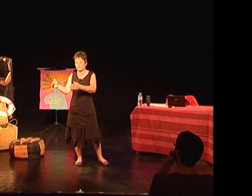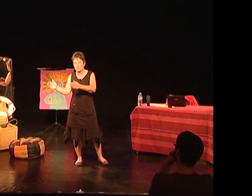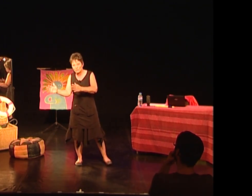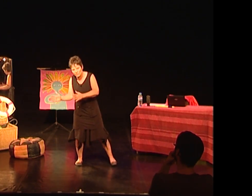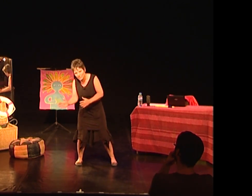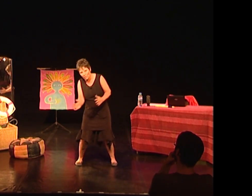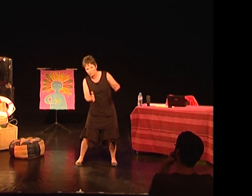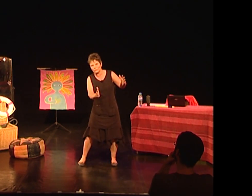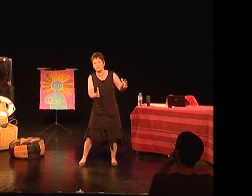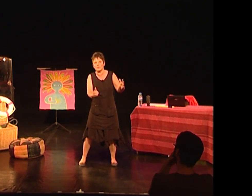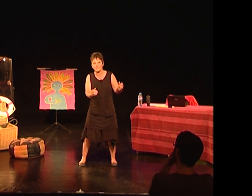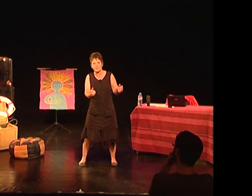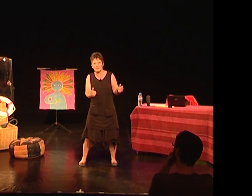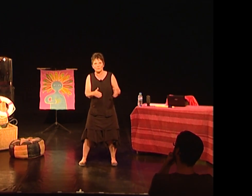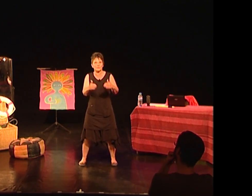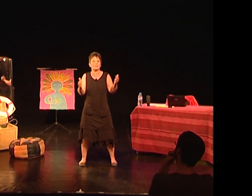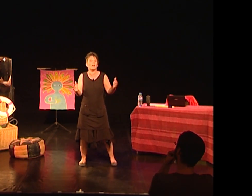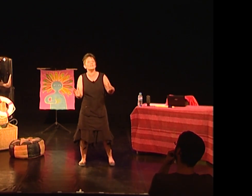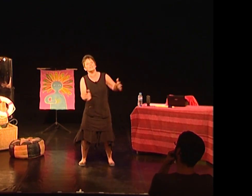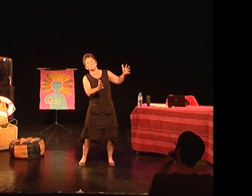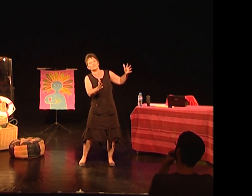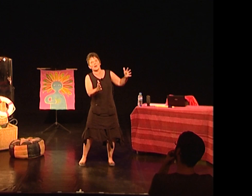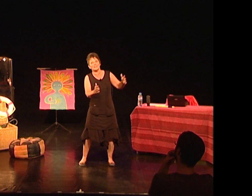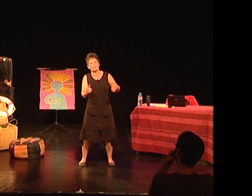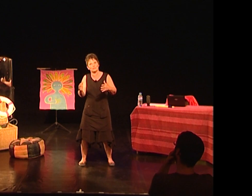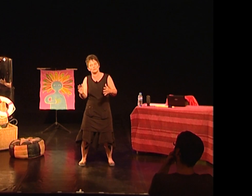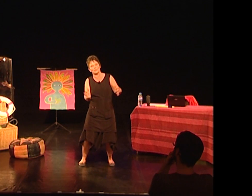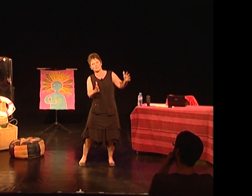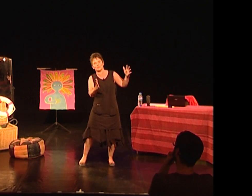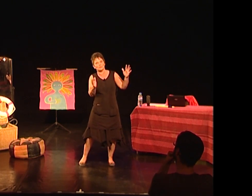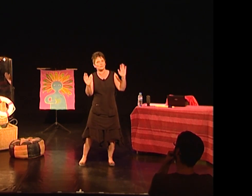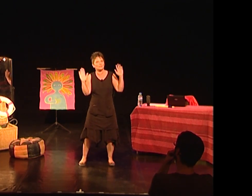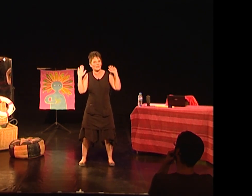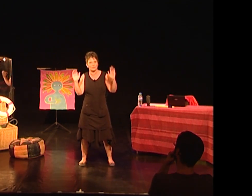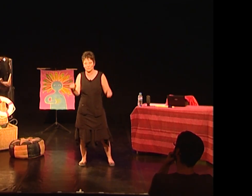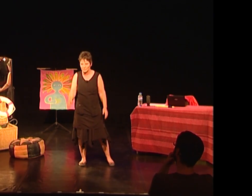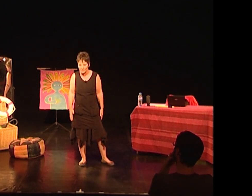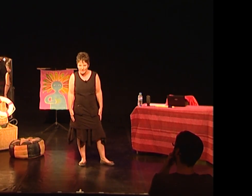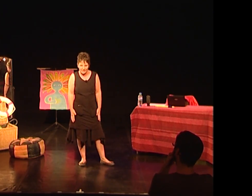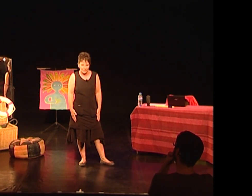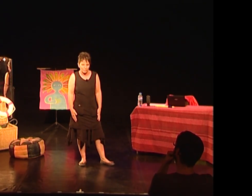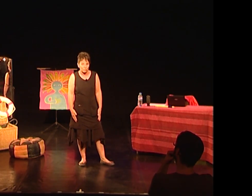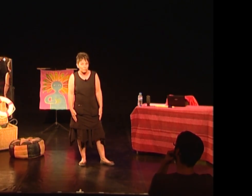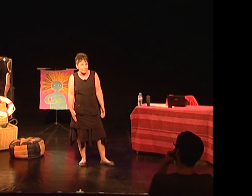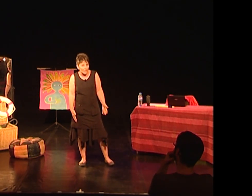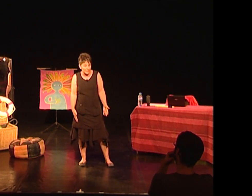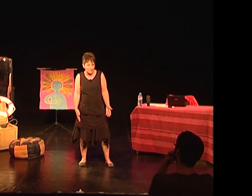chômage, donc on les met, hop, 2 ans EVS. Puis voilà, ils disparaissent des chiffres du chômage pendant 2 ans, ça arrange tout le monde. Puis surtout, c'est mal payé,